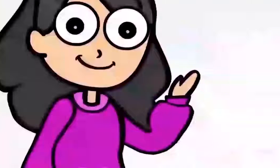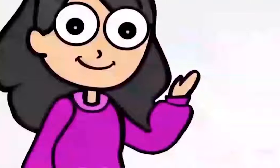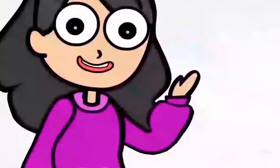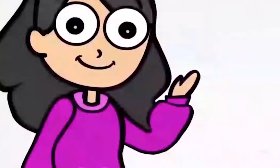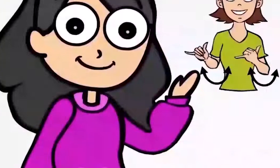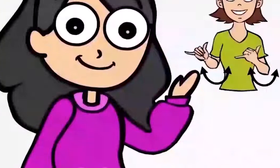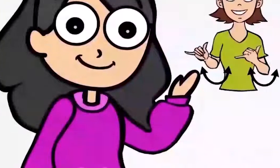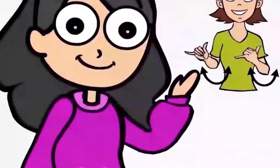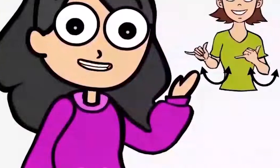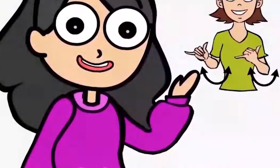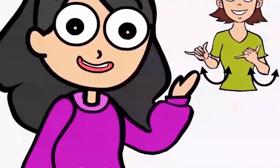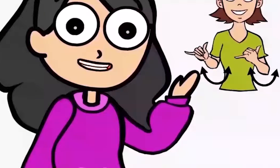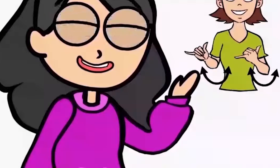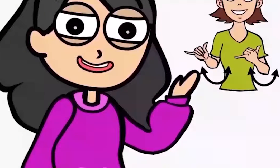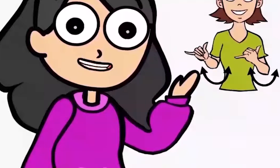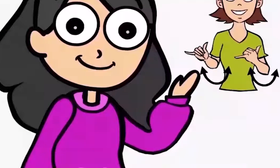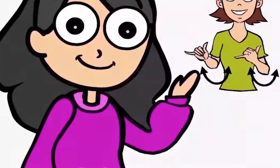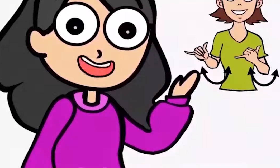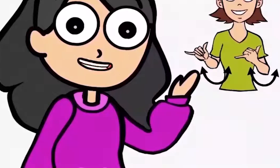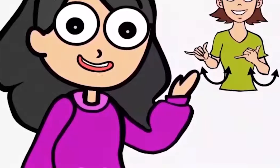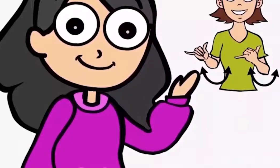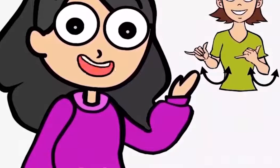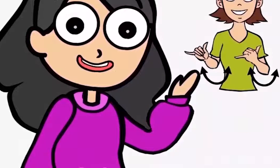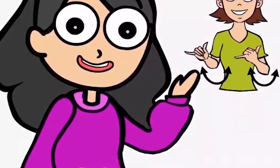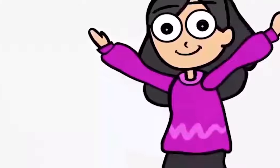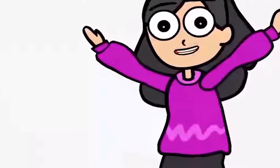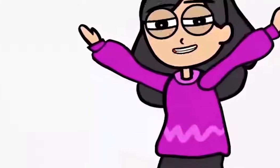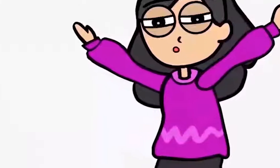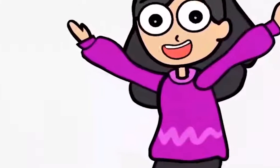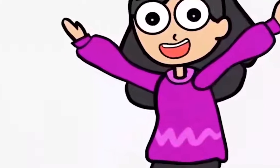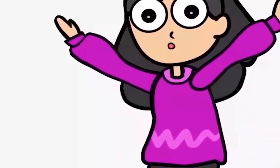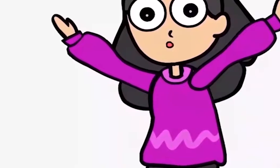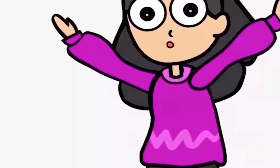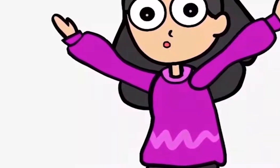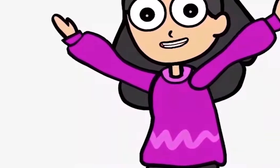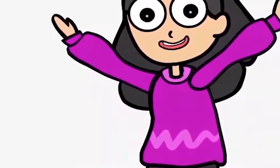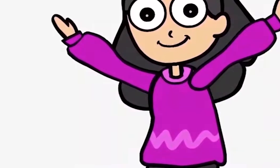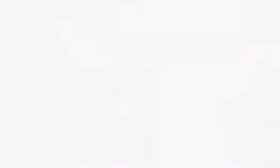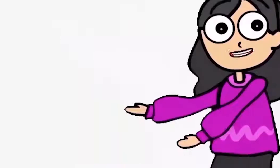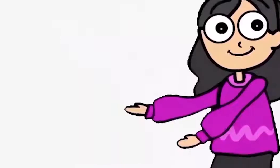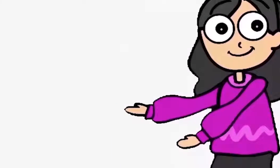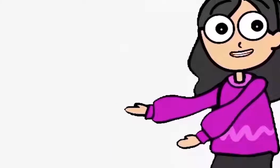আজ আমরা শিখব সংস্কৃত ভাষাতে গান শিখব হুররে তো কি শুরু করবো